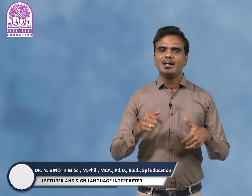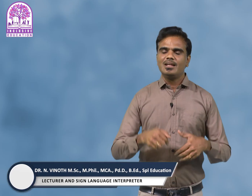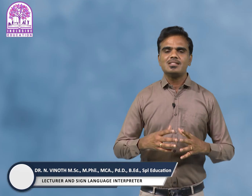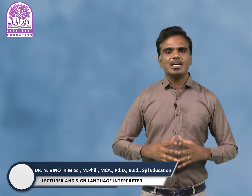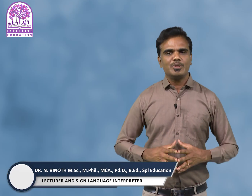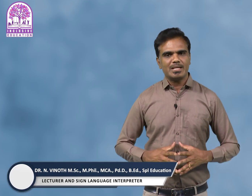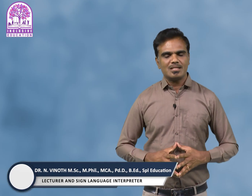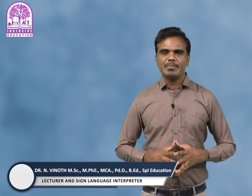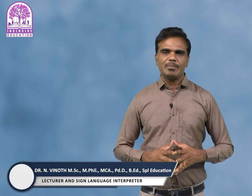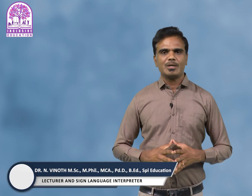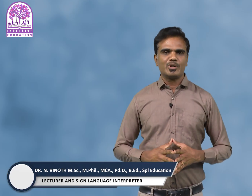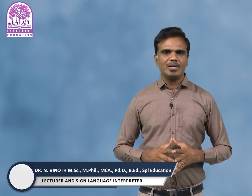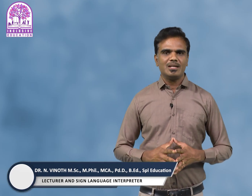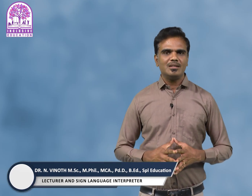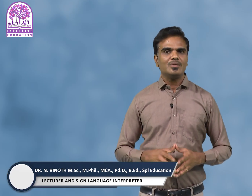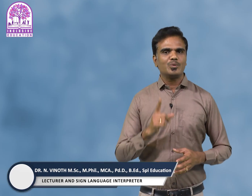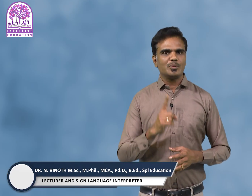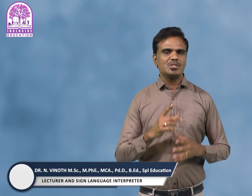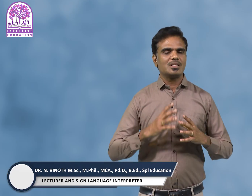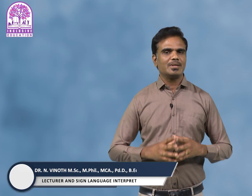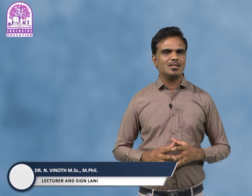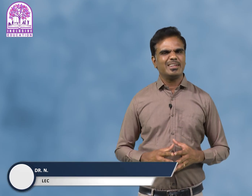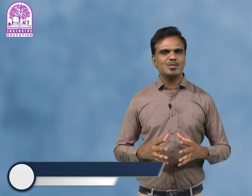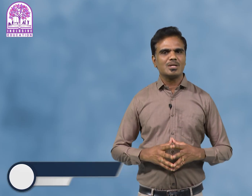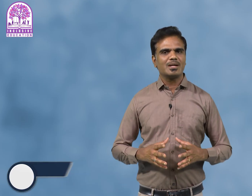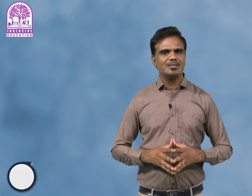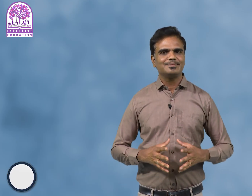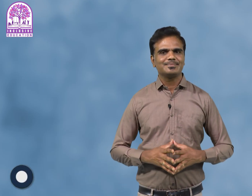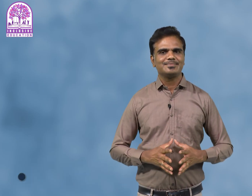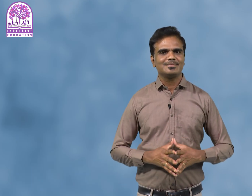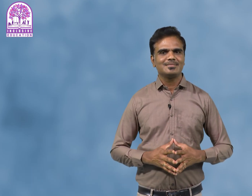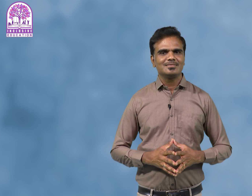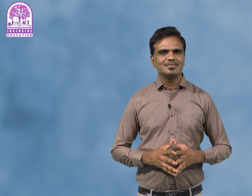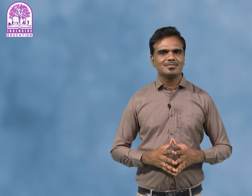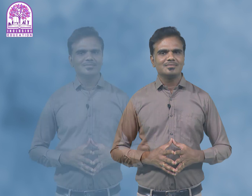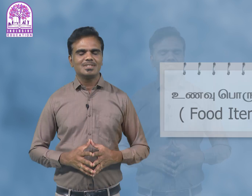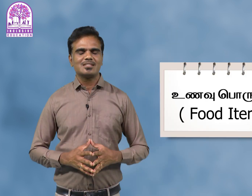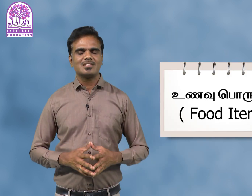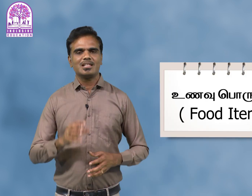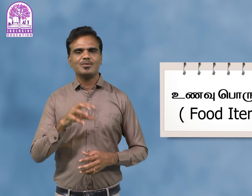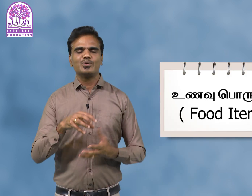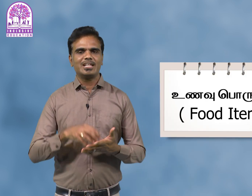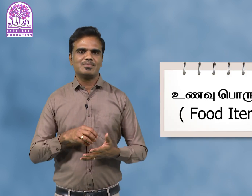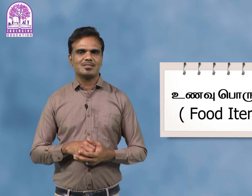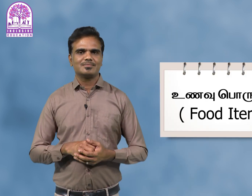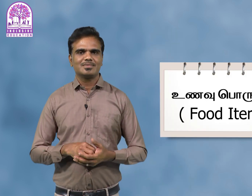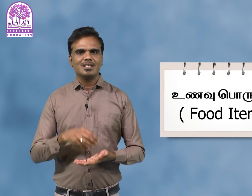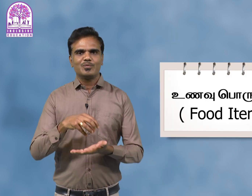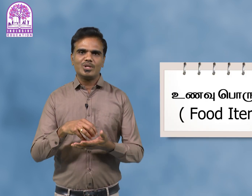இந்த சைகைமொழி பயிற்சியில் நம்ம என்ன பார்க்க போகிறோம் அப்படின்னா, உங்களுக்கு பிடிச்ச டாபிக் தான். என்னென்னு சொல்லுங்க பார்க்கலாம். எஸ், அதான் ஃபுட் ஐட்டம்ஸ். ஃபுட் இல்லாமல்